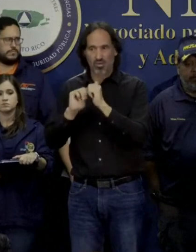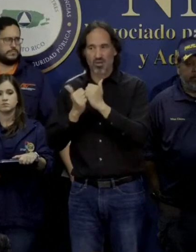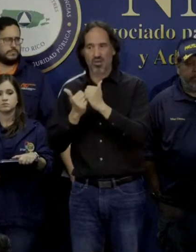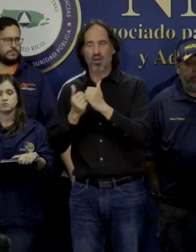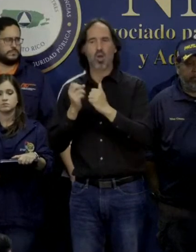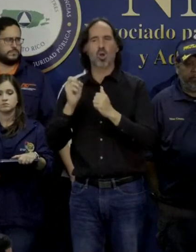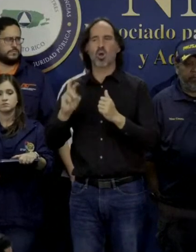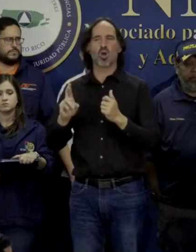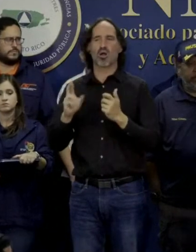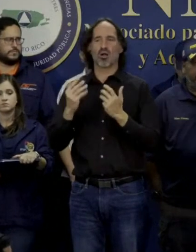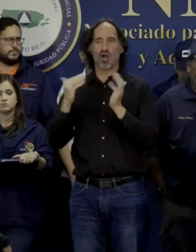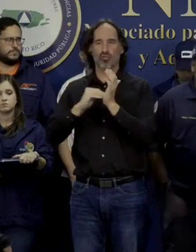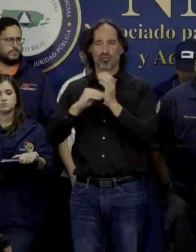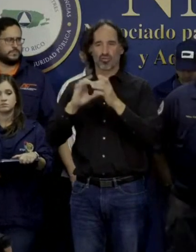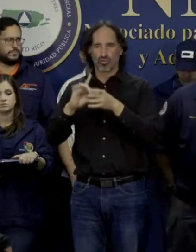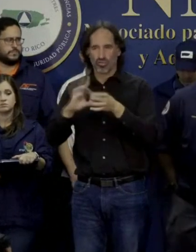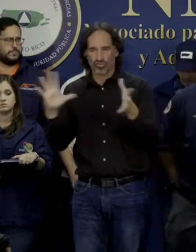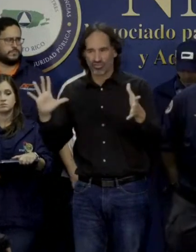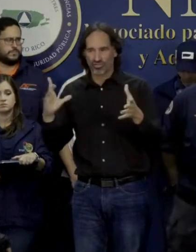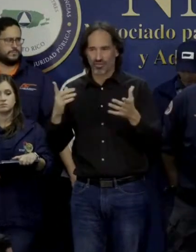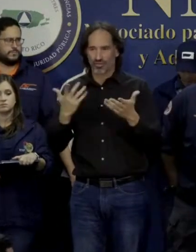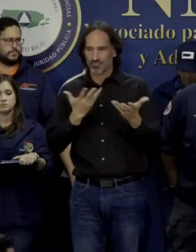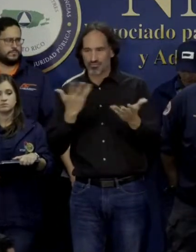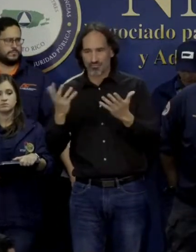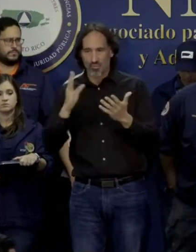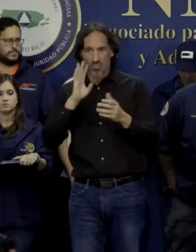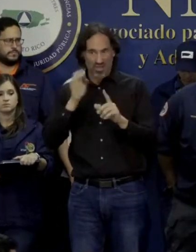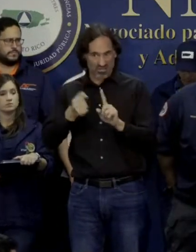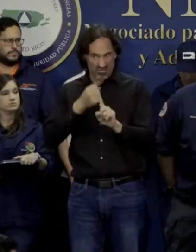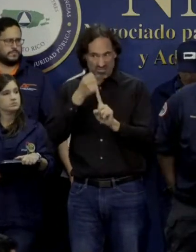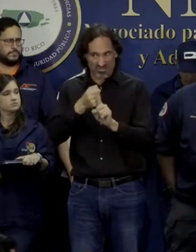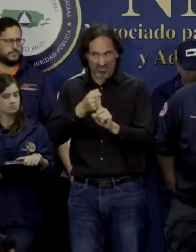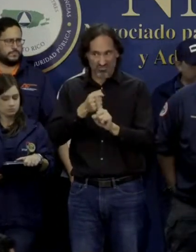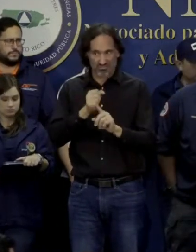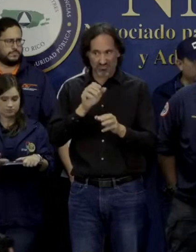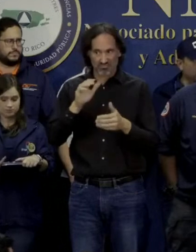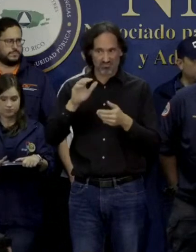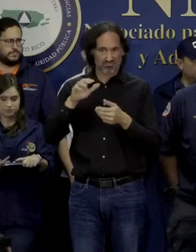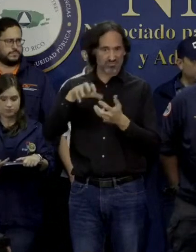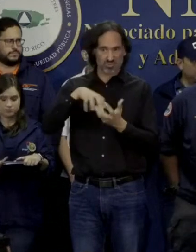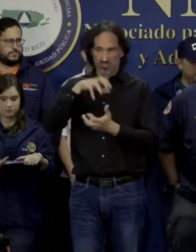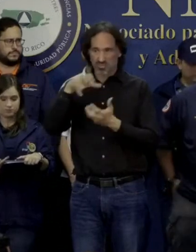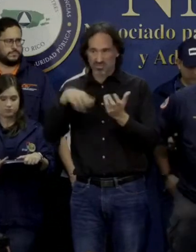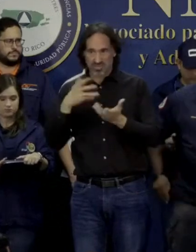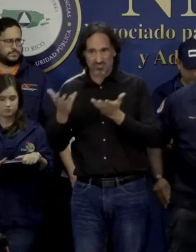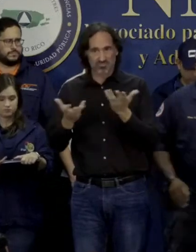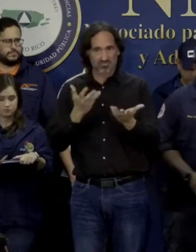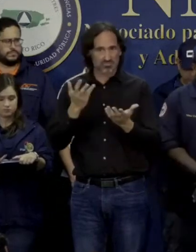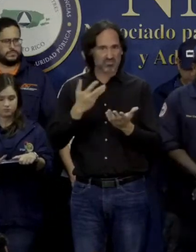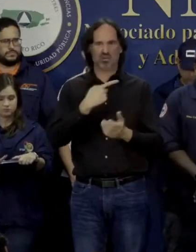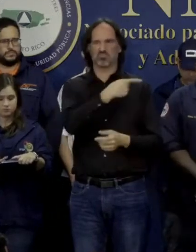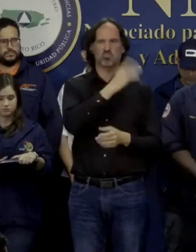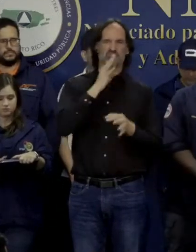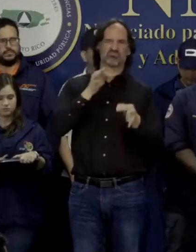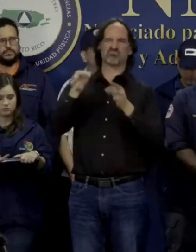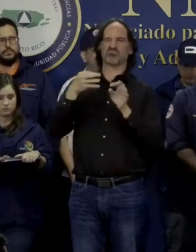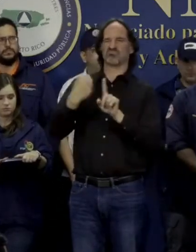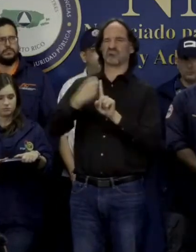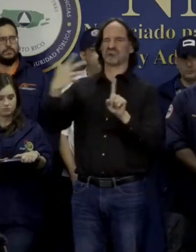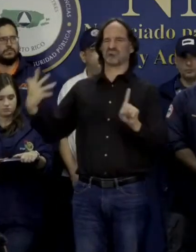Eso depende del impacto de la tormenta, pero si tienes algo que aportar, adelante. El nombre,